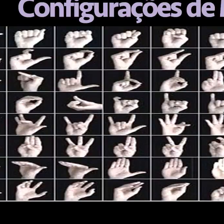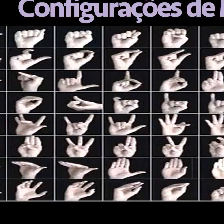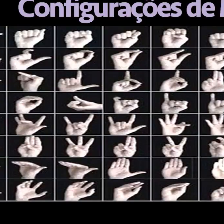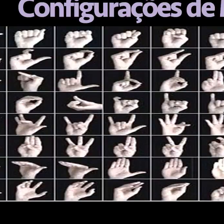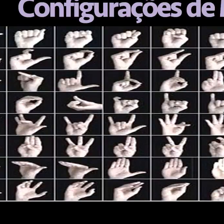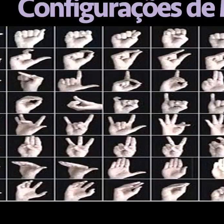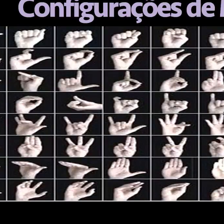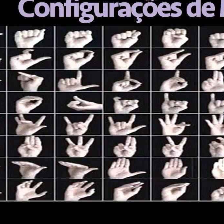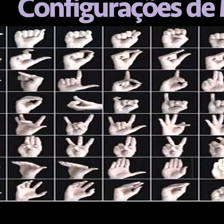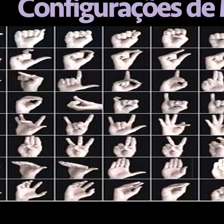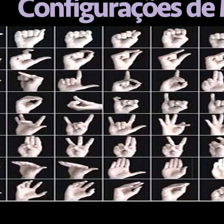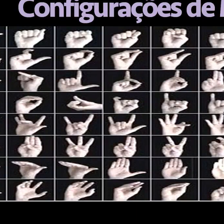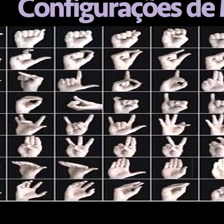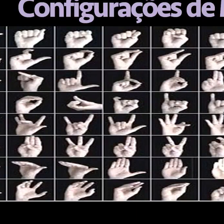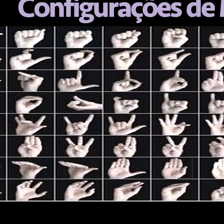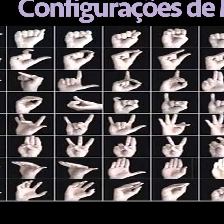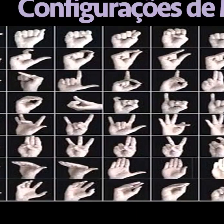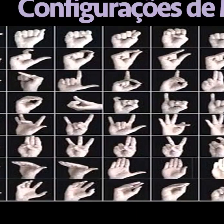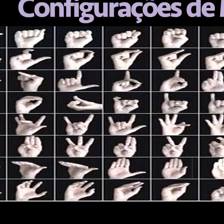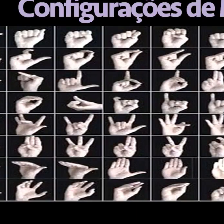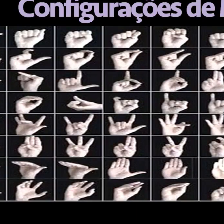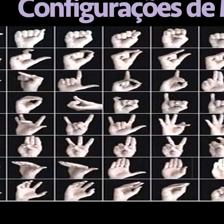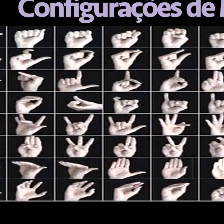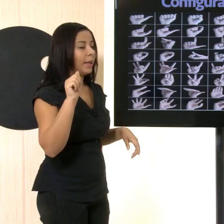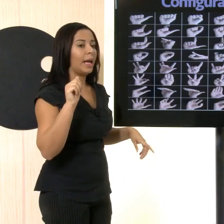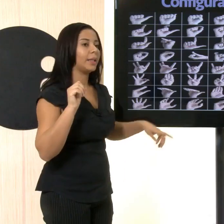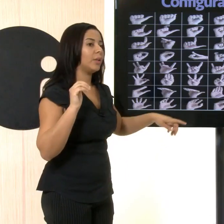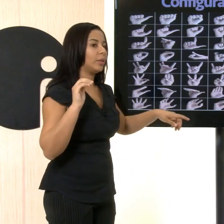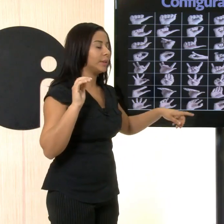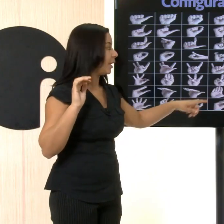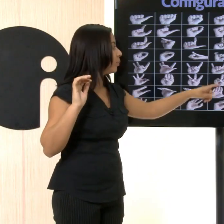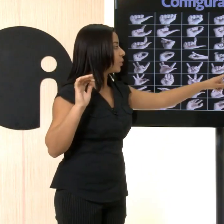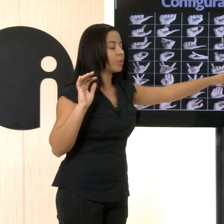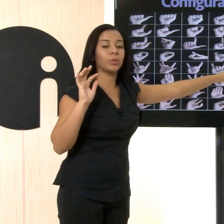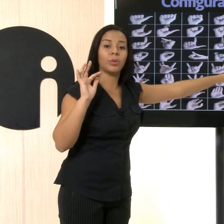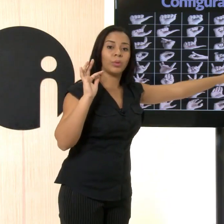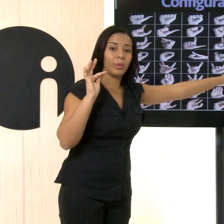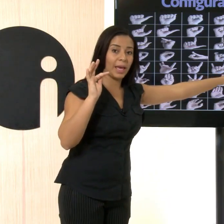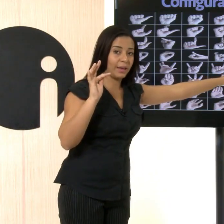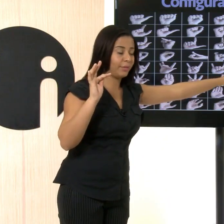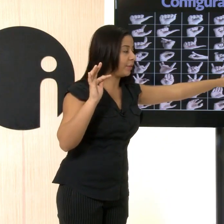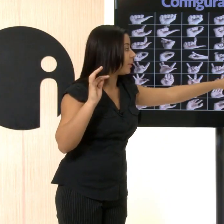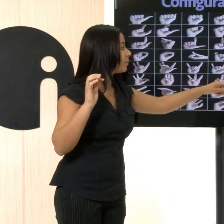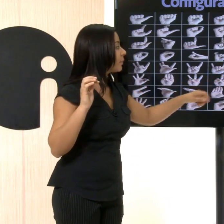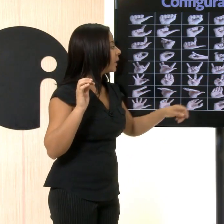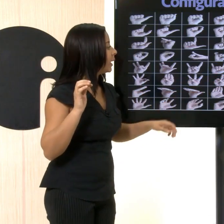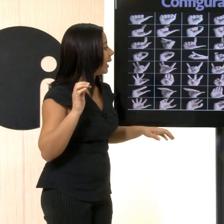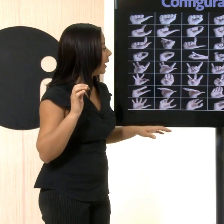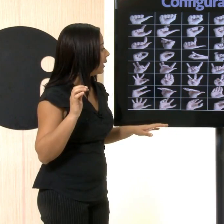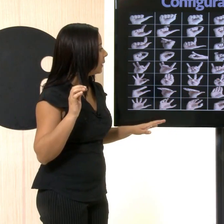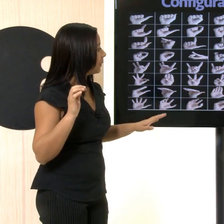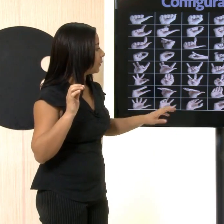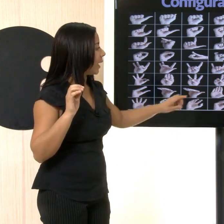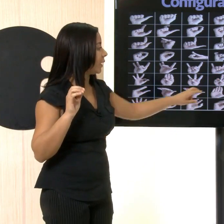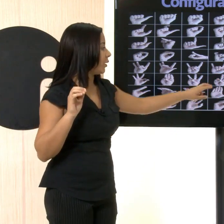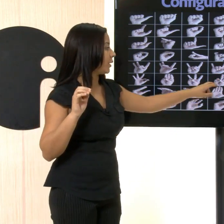alfabeto, como por exemplo, aqui nós temos o A, aqui nós temos o F, aqui nós